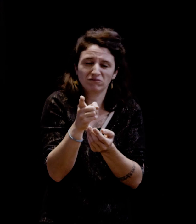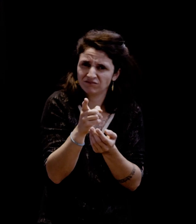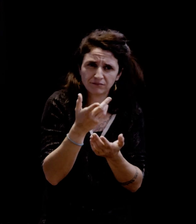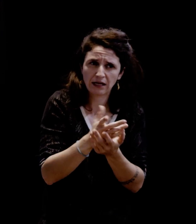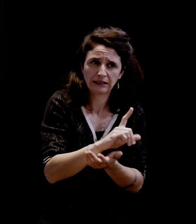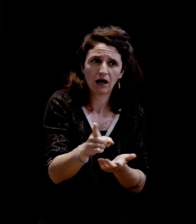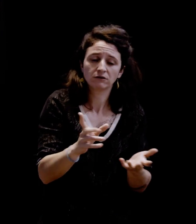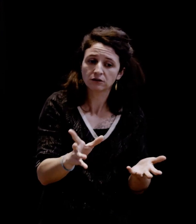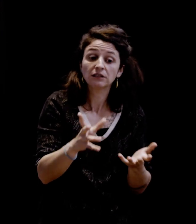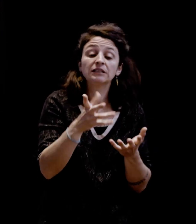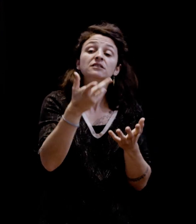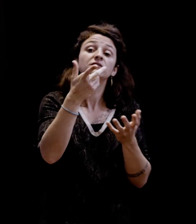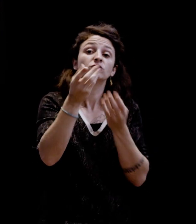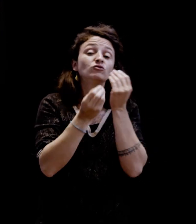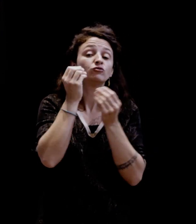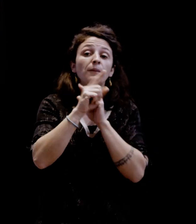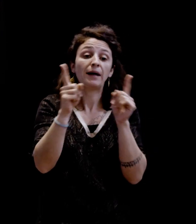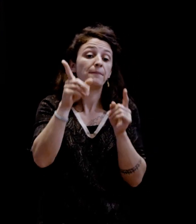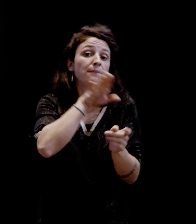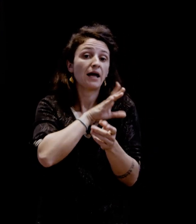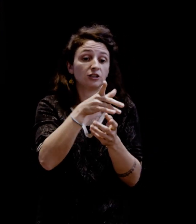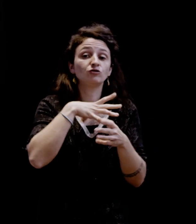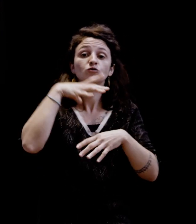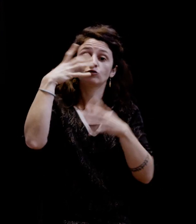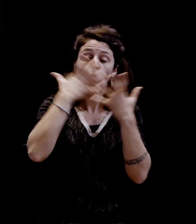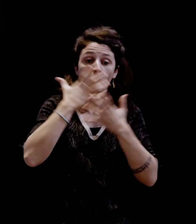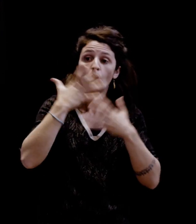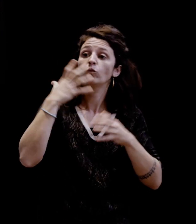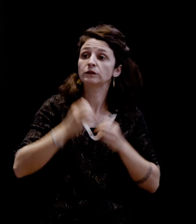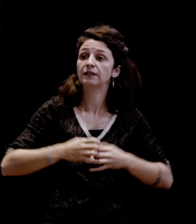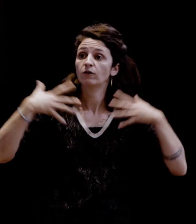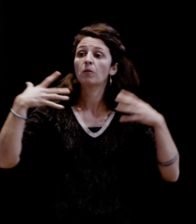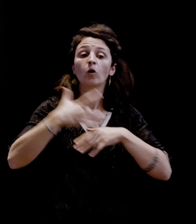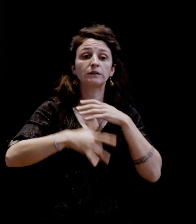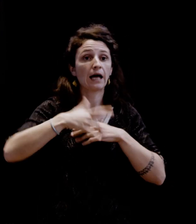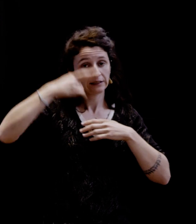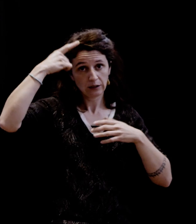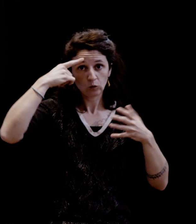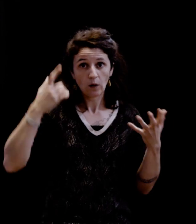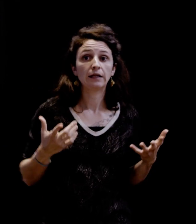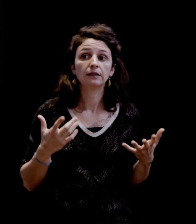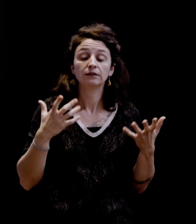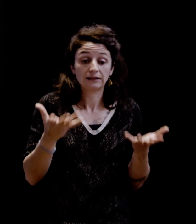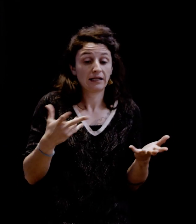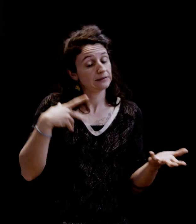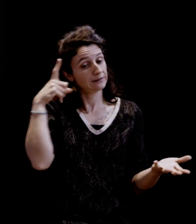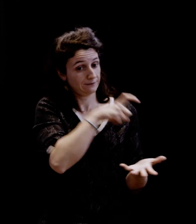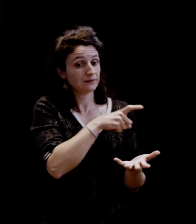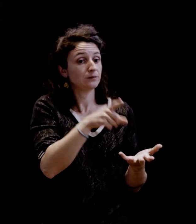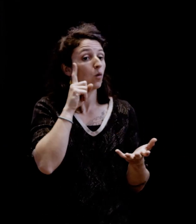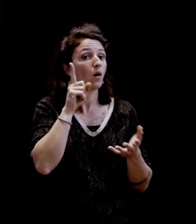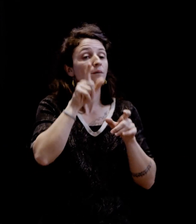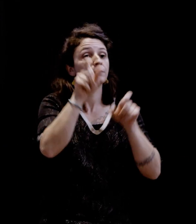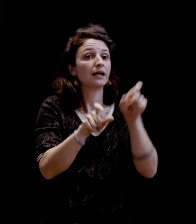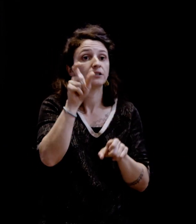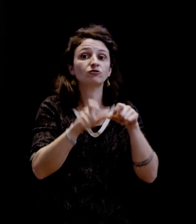du développement et un retard intellectuel. Et que c'est très difficile, on va pas se raconter d'histoire, chez des patients qui ont ces retards, de